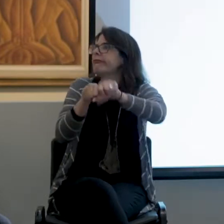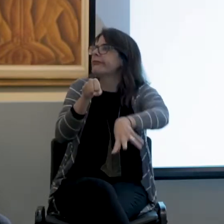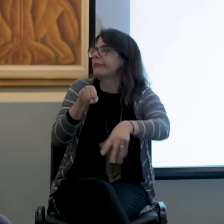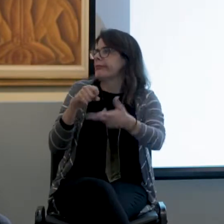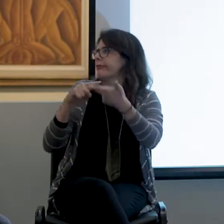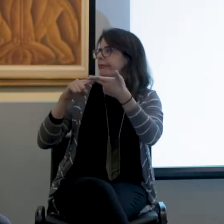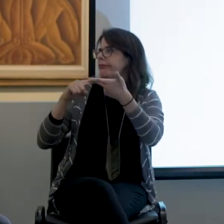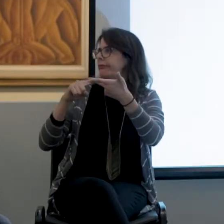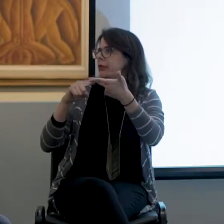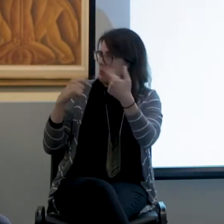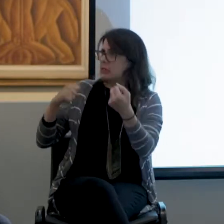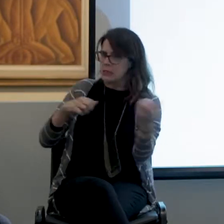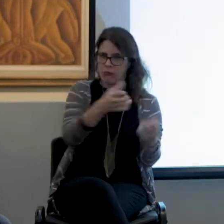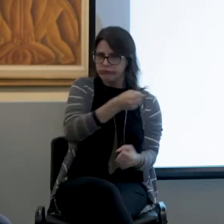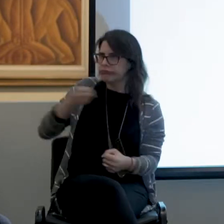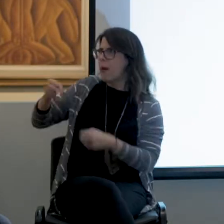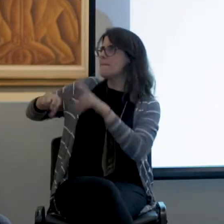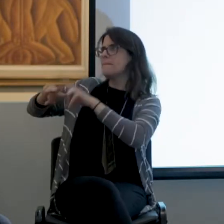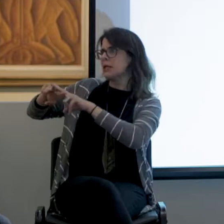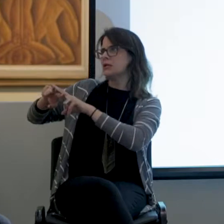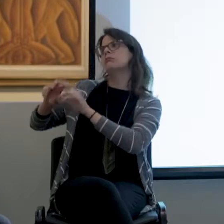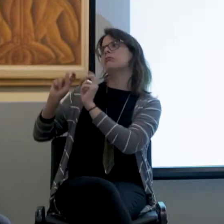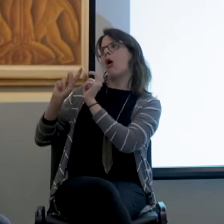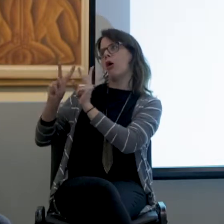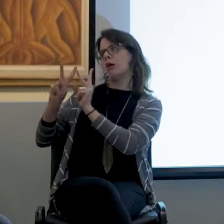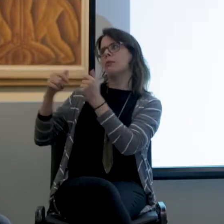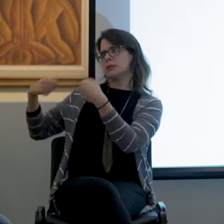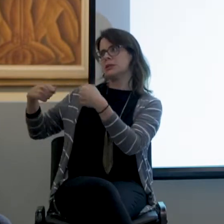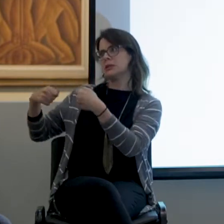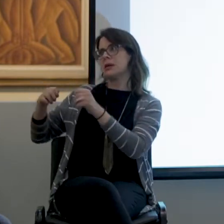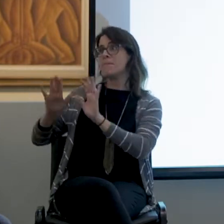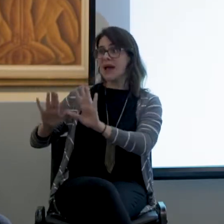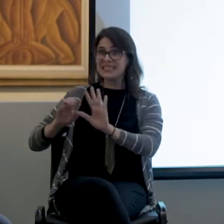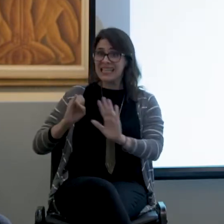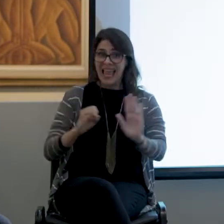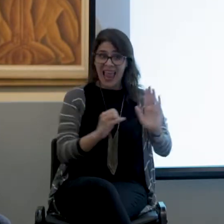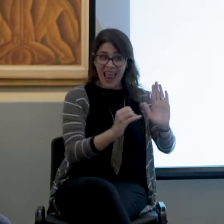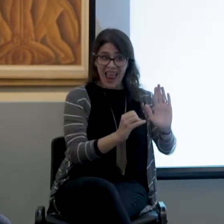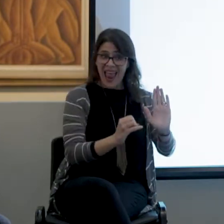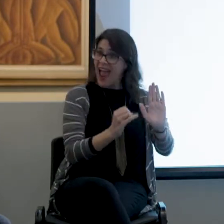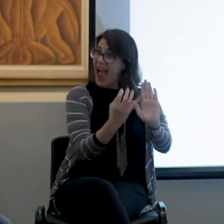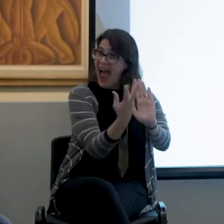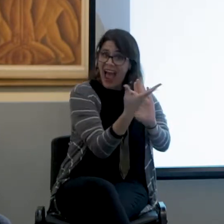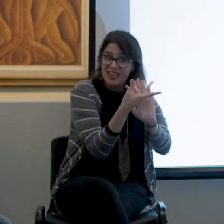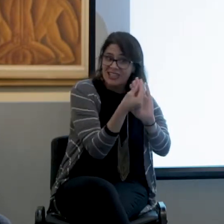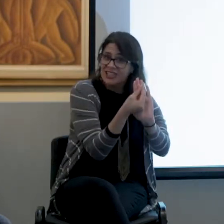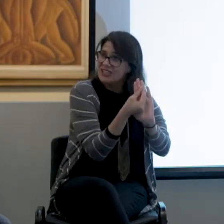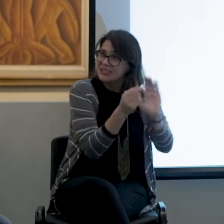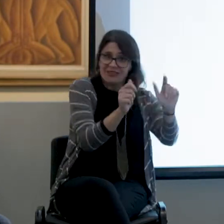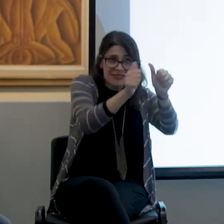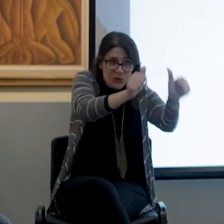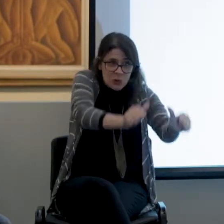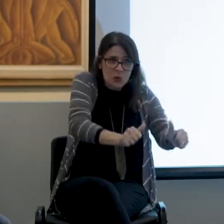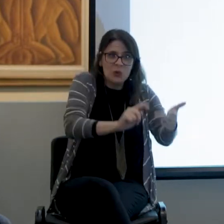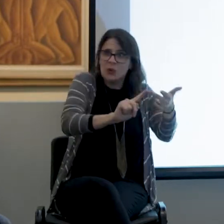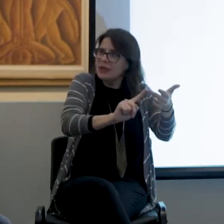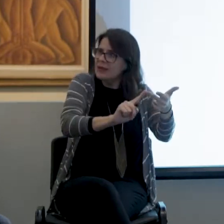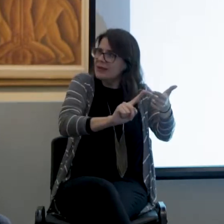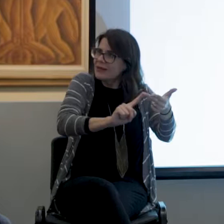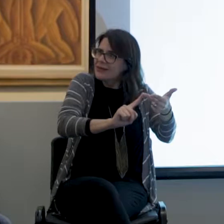mesmo. Preso, tal, não sei o quê. Agora, se a sua obra trata do assunto, não. Dá para